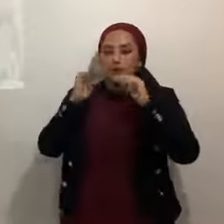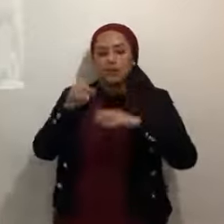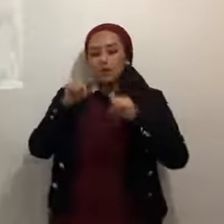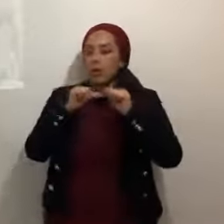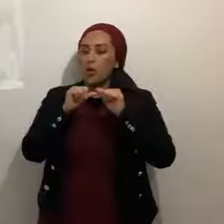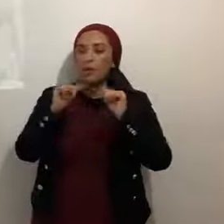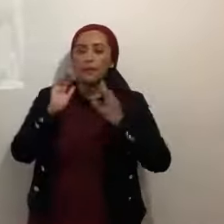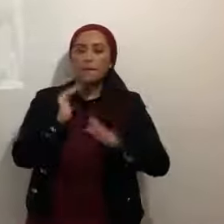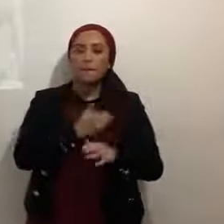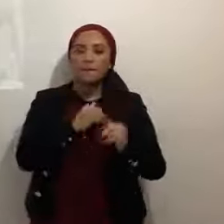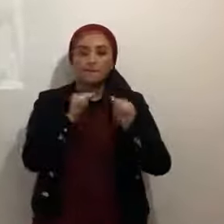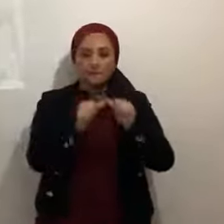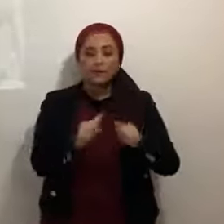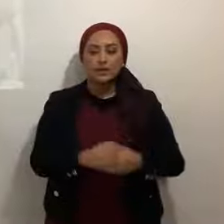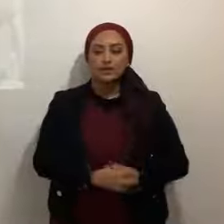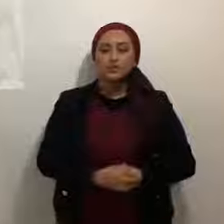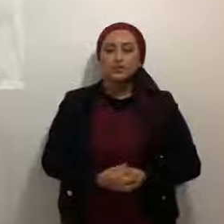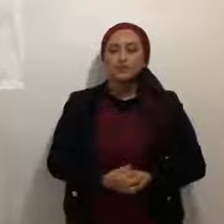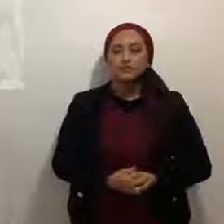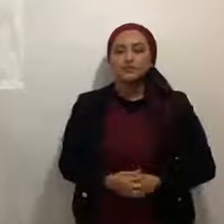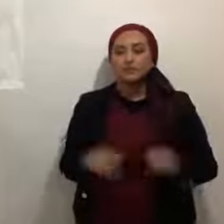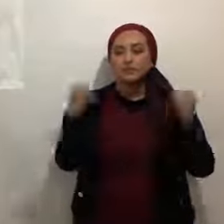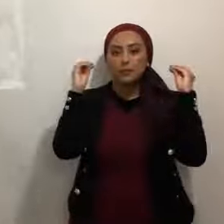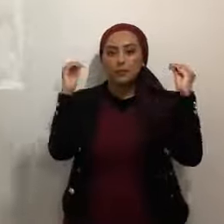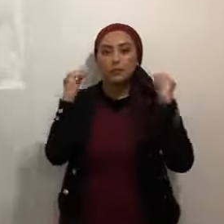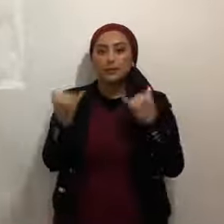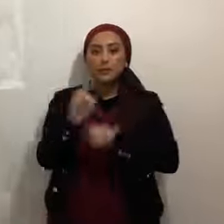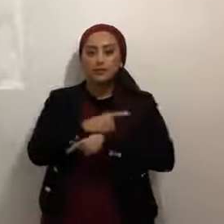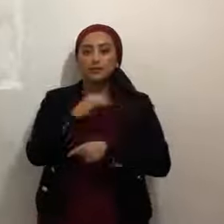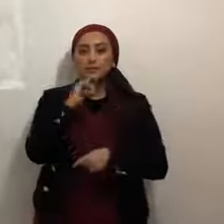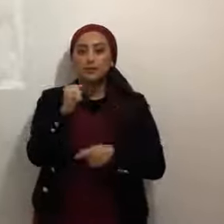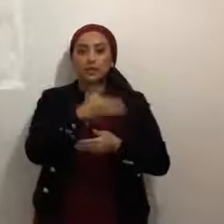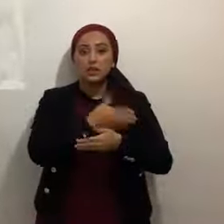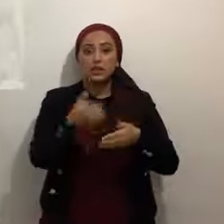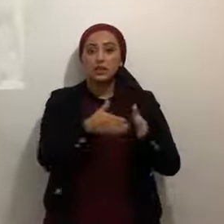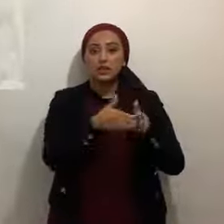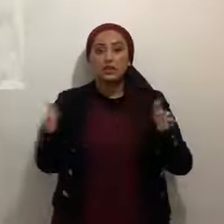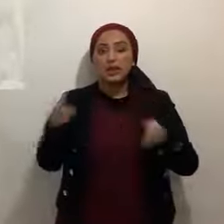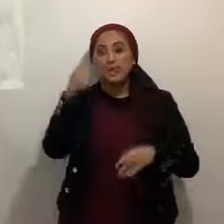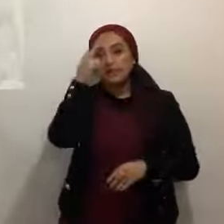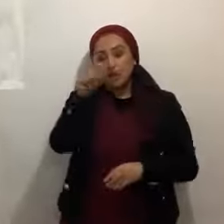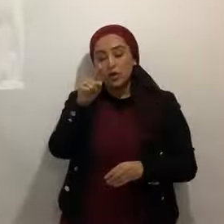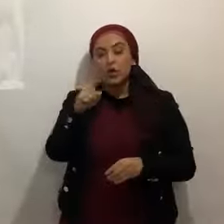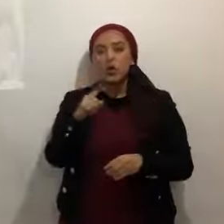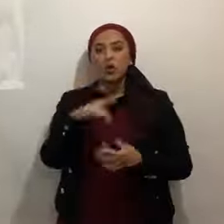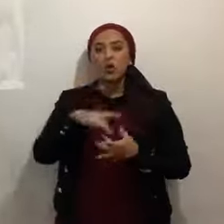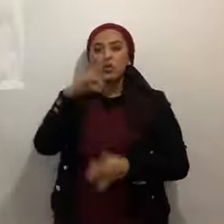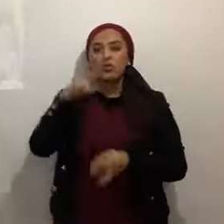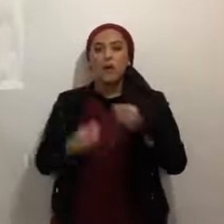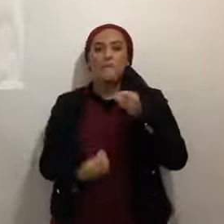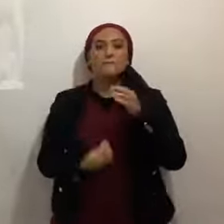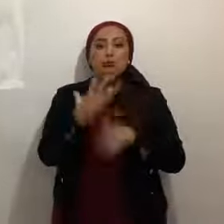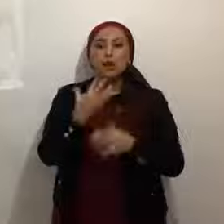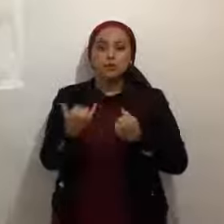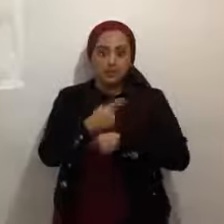bendiciendo. La administración de hoy es una recta final para crecimiento espiritual, recta final 64, y yo le